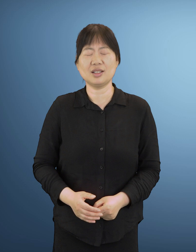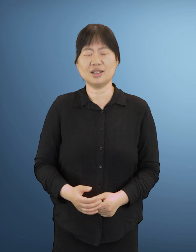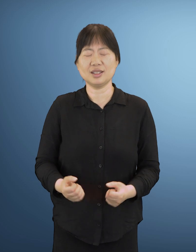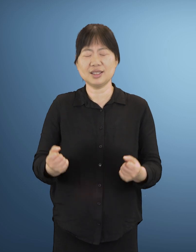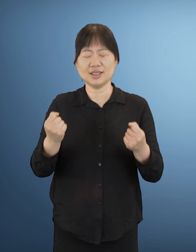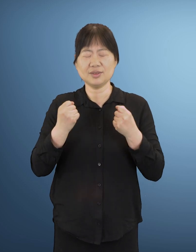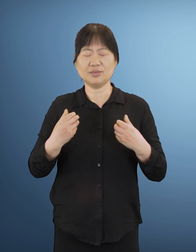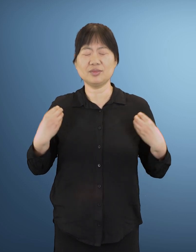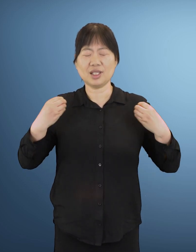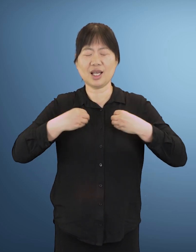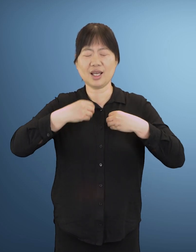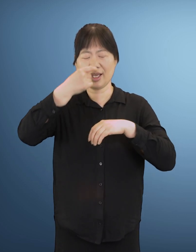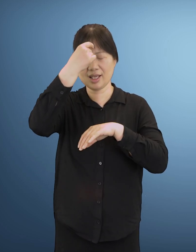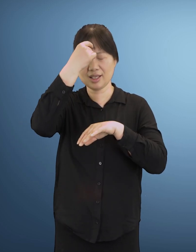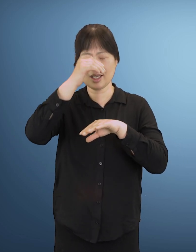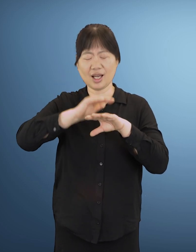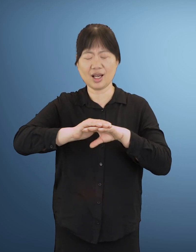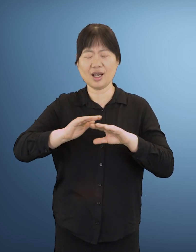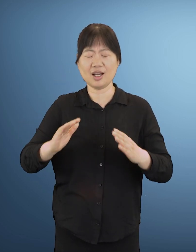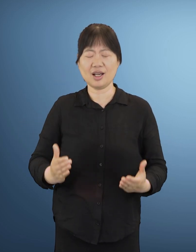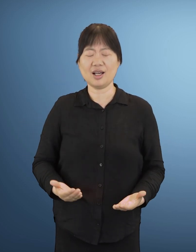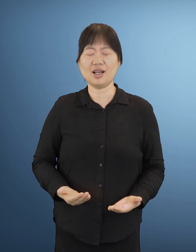힘입어